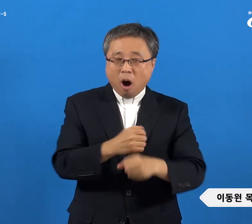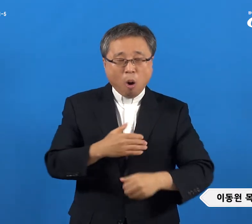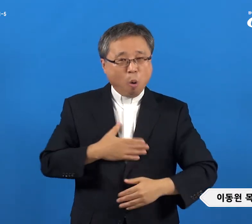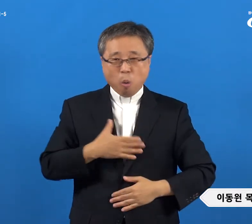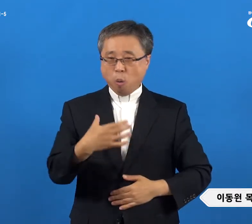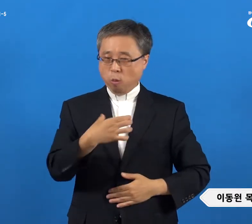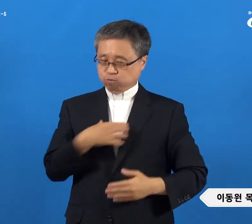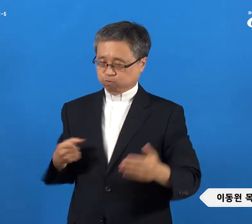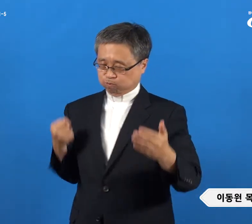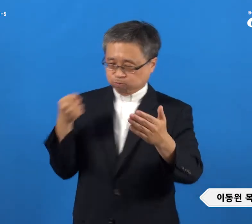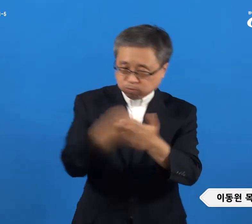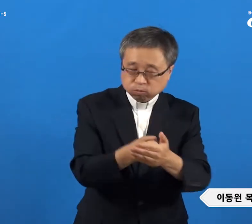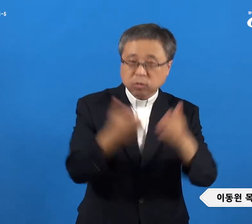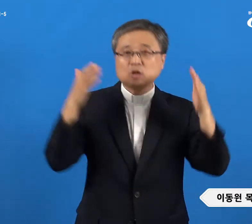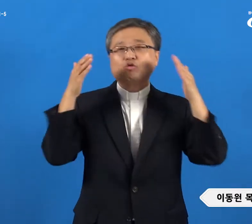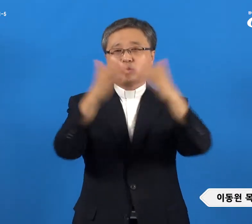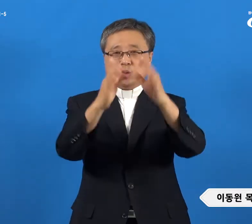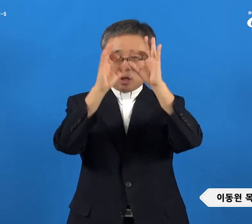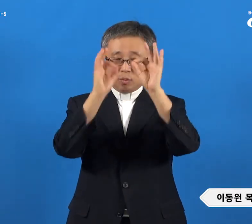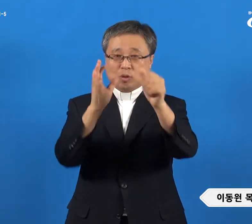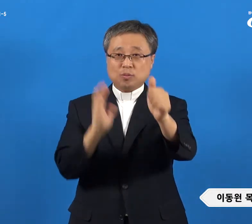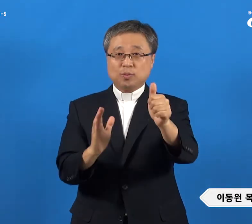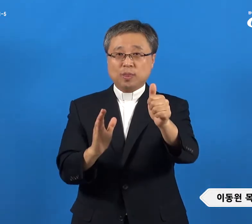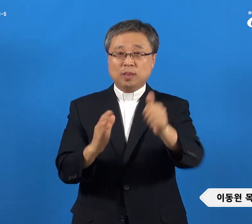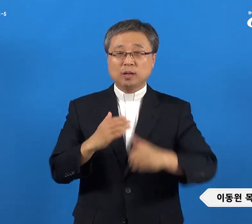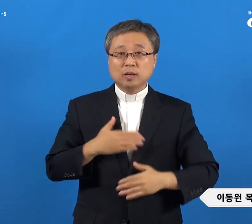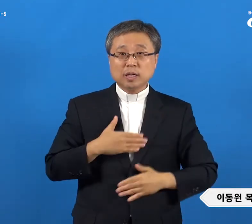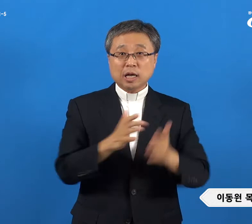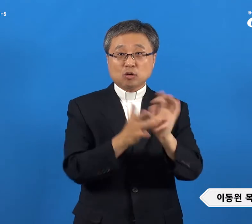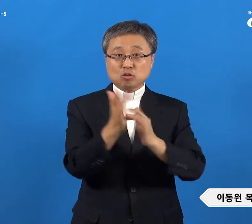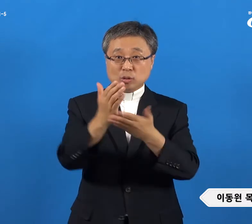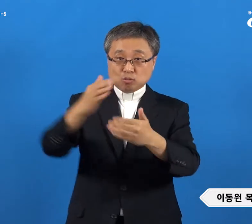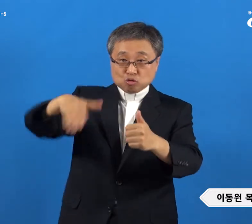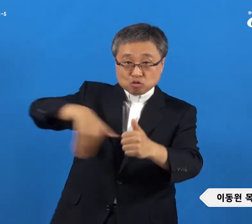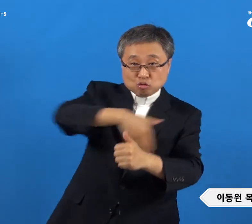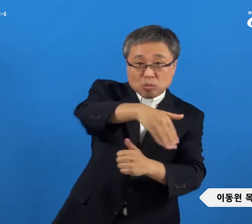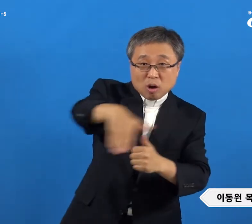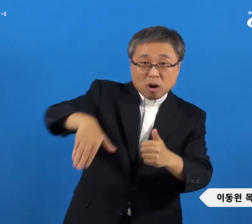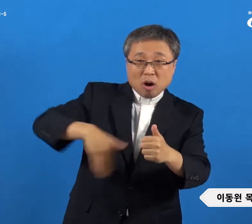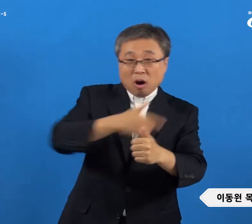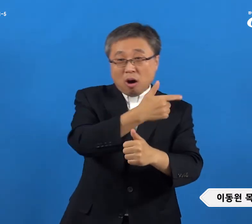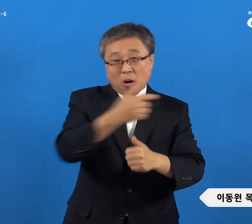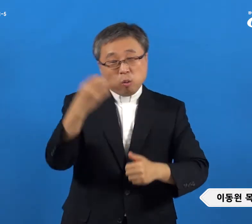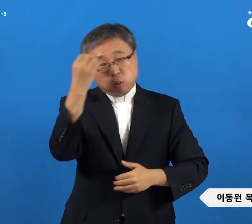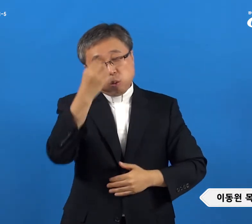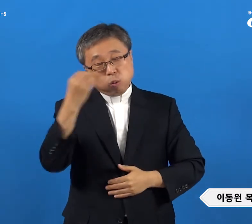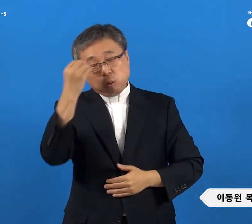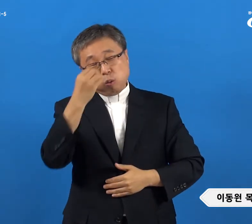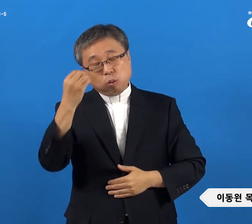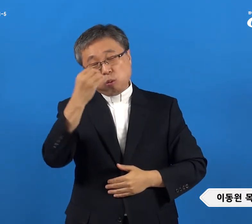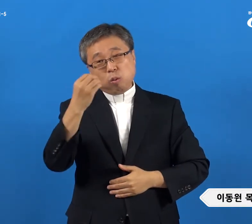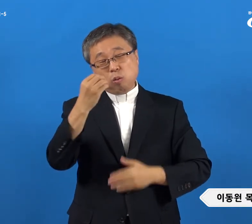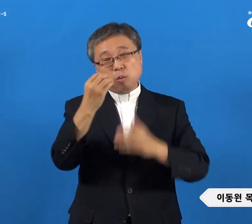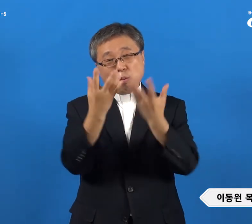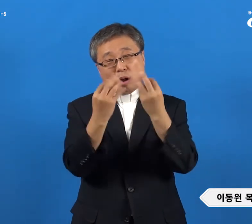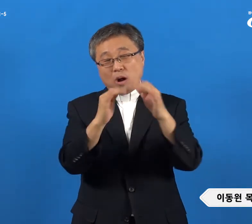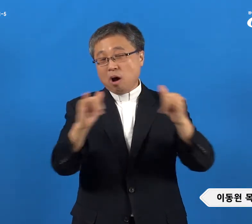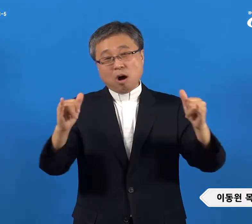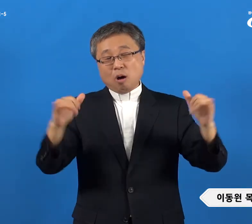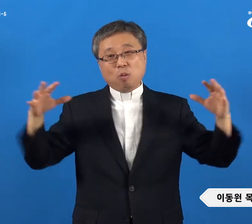모험성을 주목해 보십시오. 그때 예수님 주변에는 너무나 많은 사람들이 모였다고 성경은 말합니다. 입구를 막고